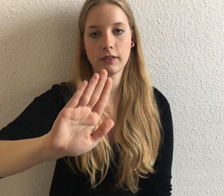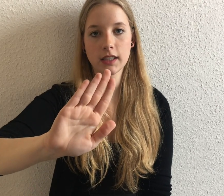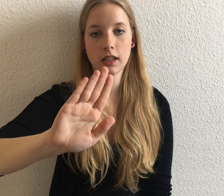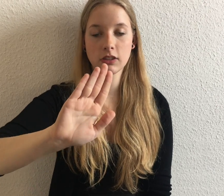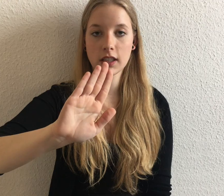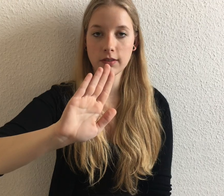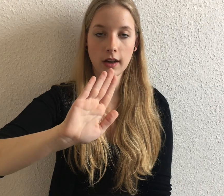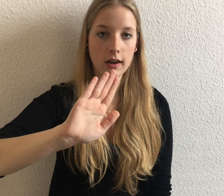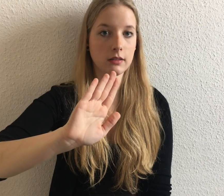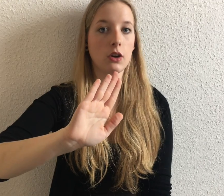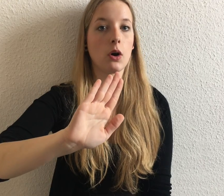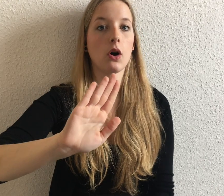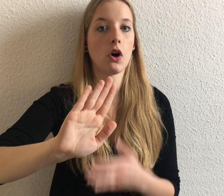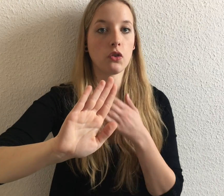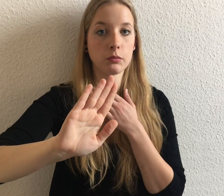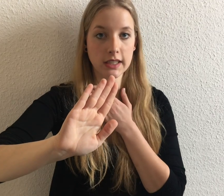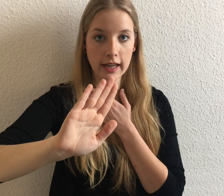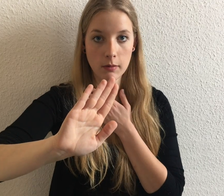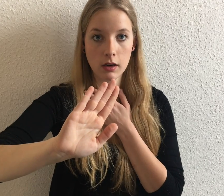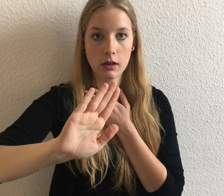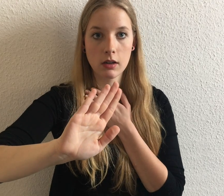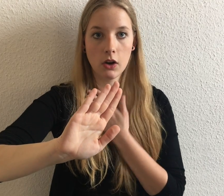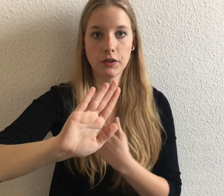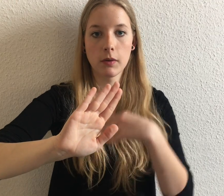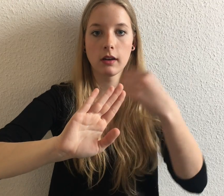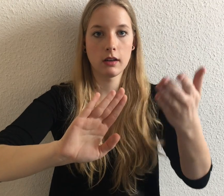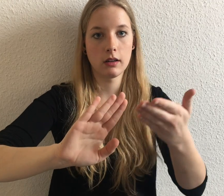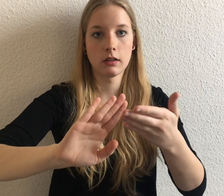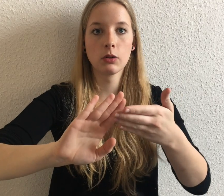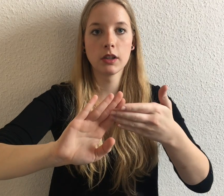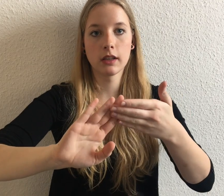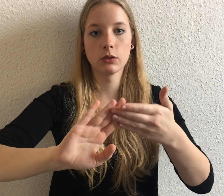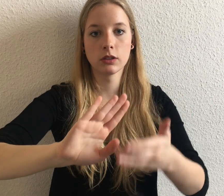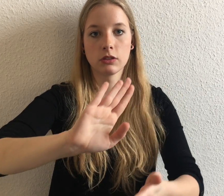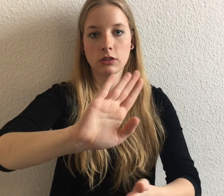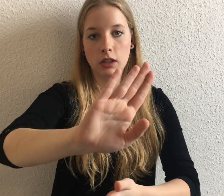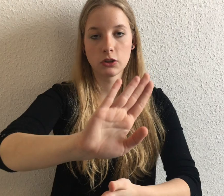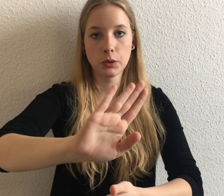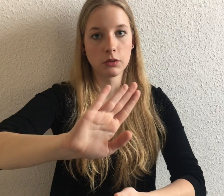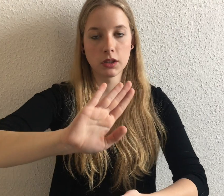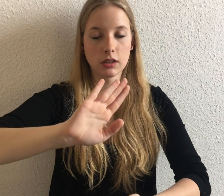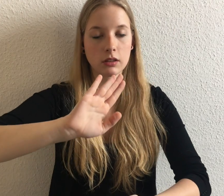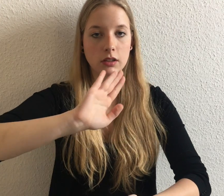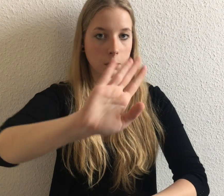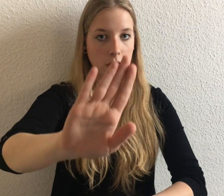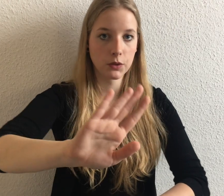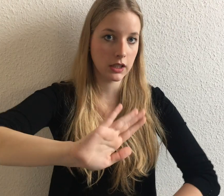quasi anstatt die flache Hand auf mich selber, auf jemand anderen. Natürlich halt nur als Schattenspiel und nicht jemanden wirklich